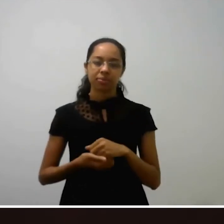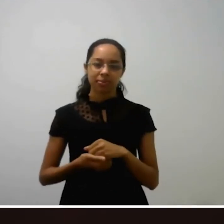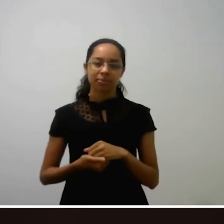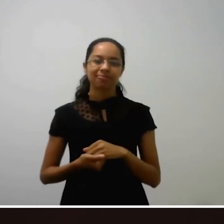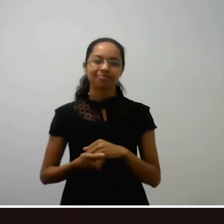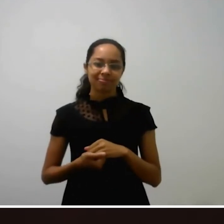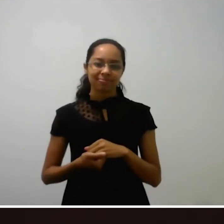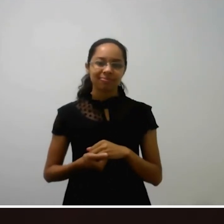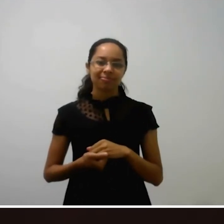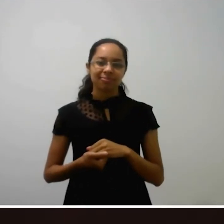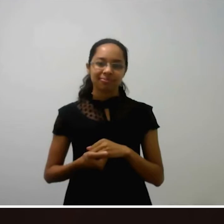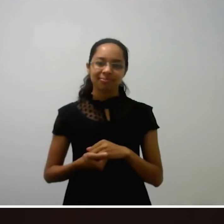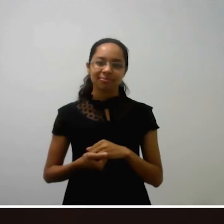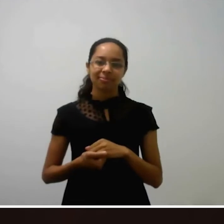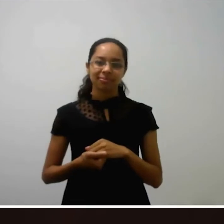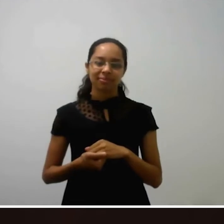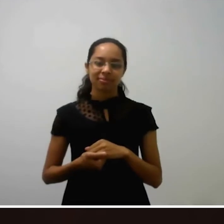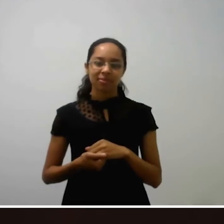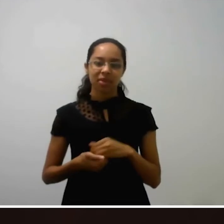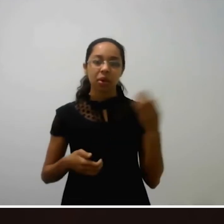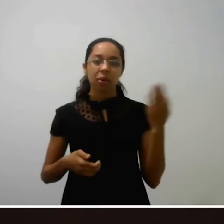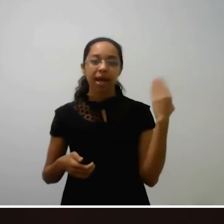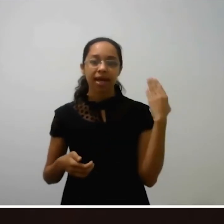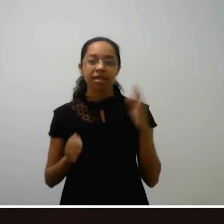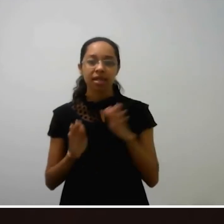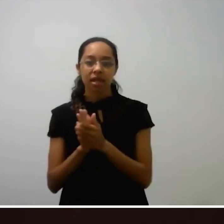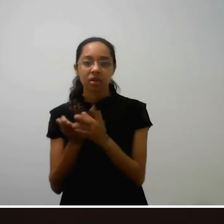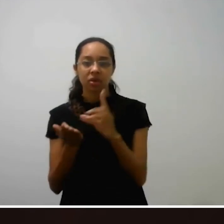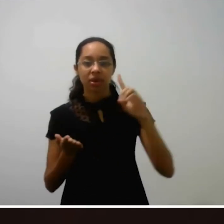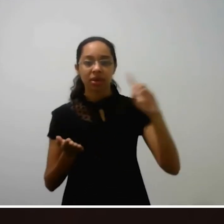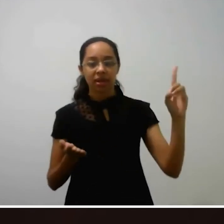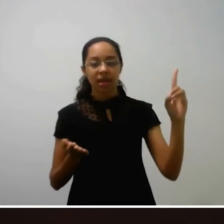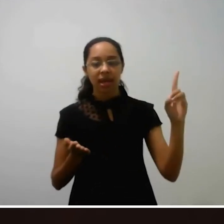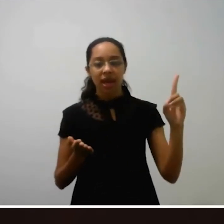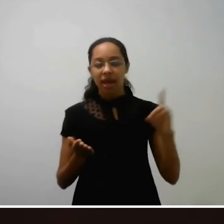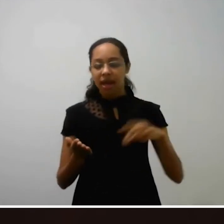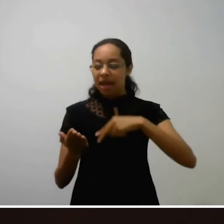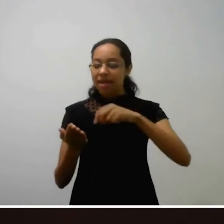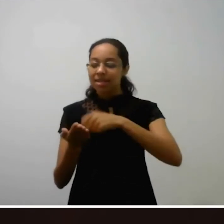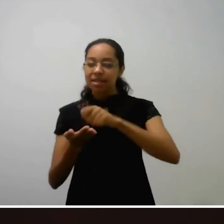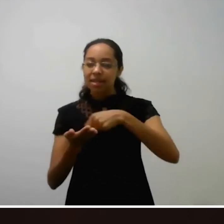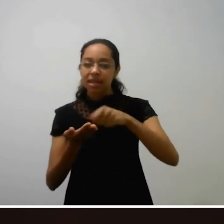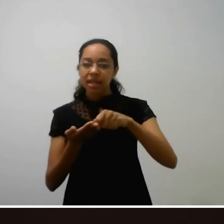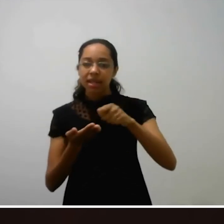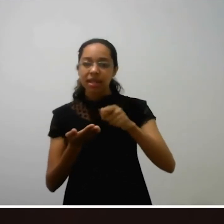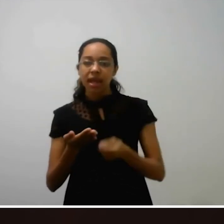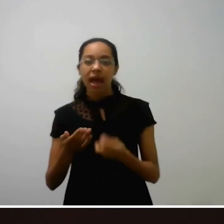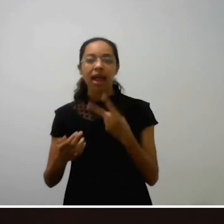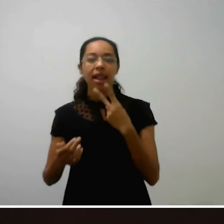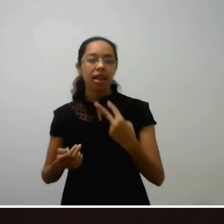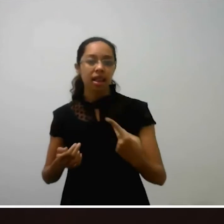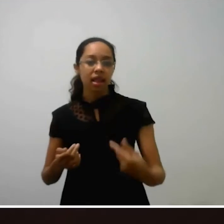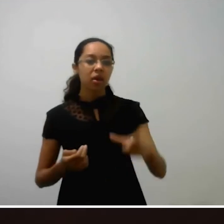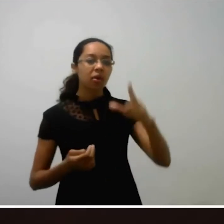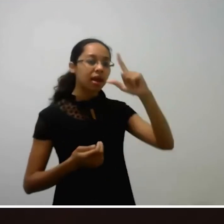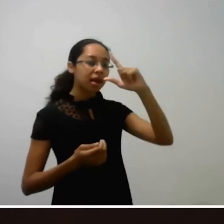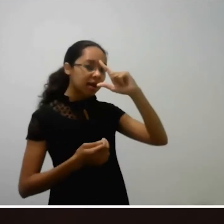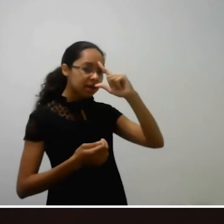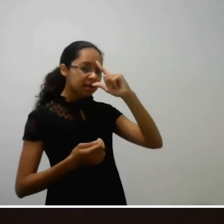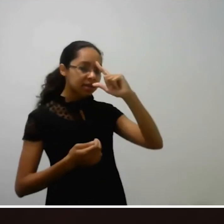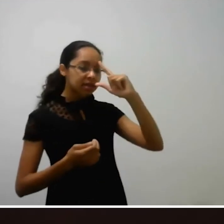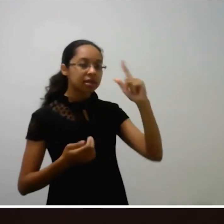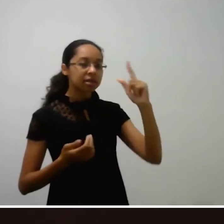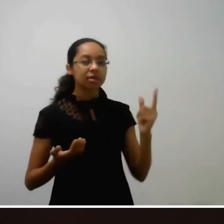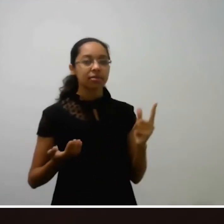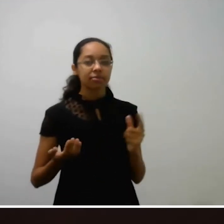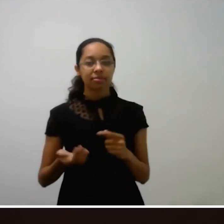mesma existia apenas na língua latina. Quer dizer, para você ler a Bíblia, tinha que conhecer latim. E